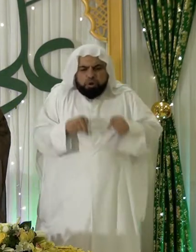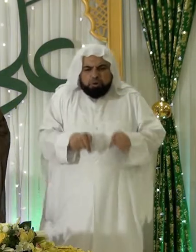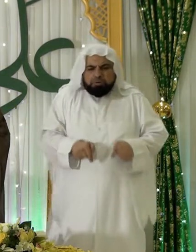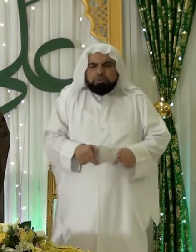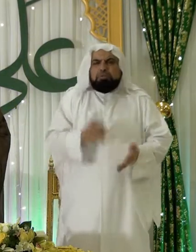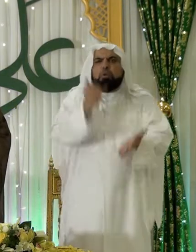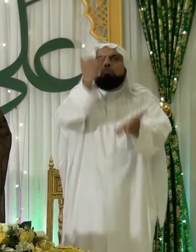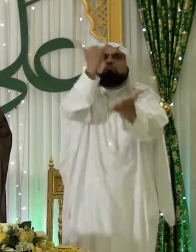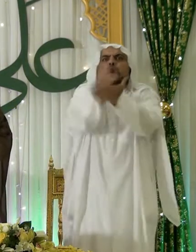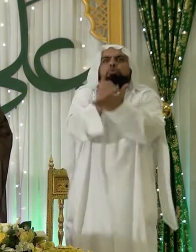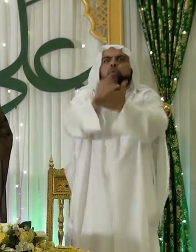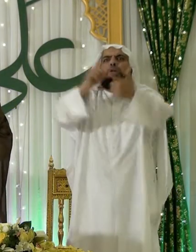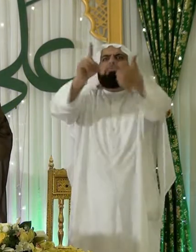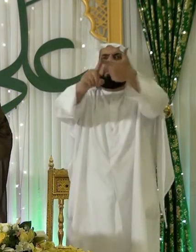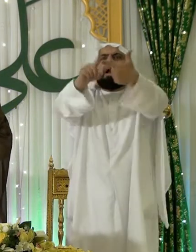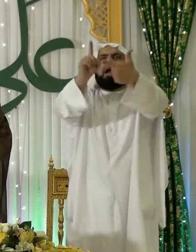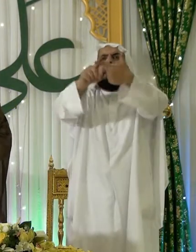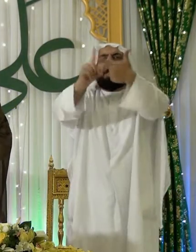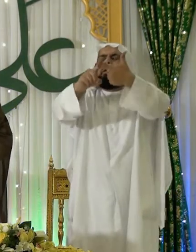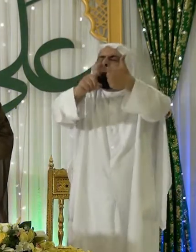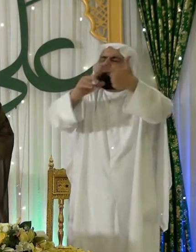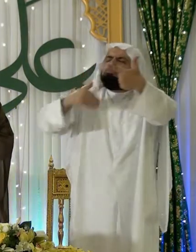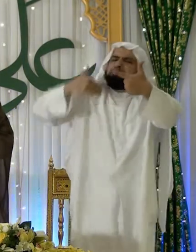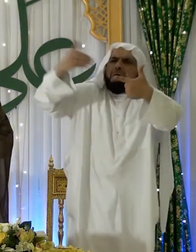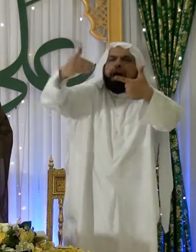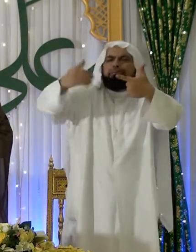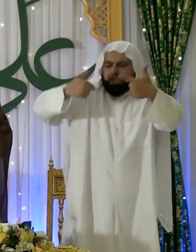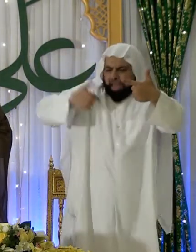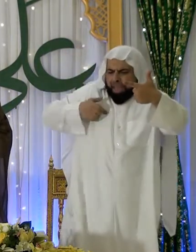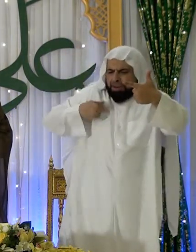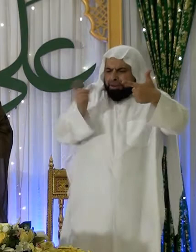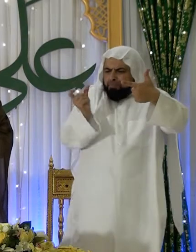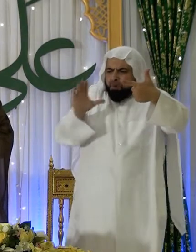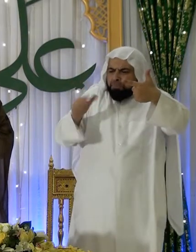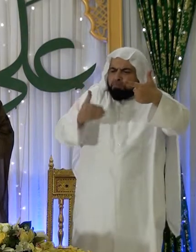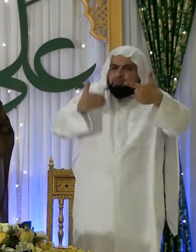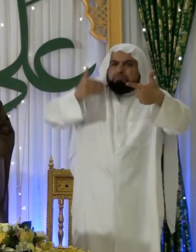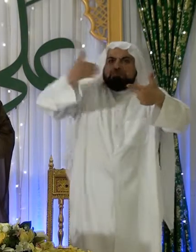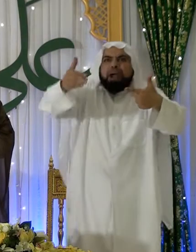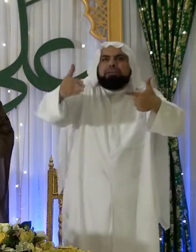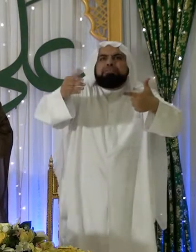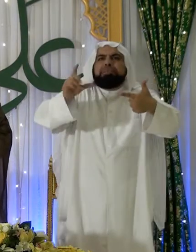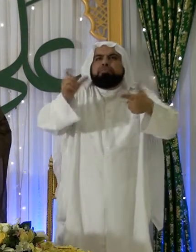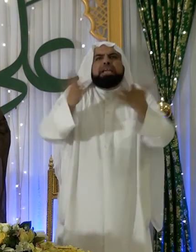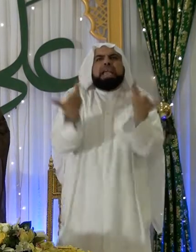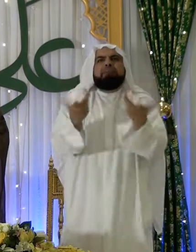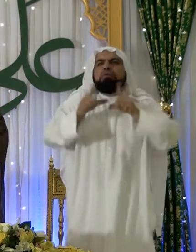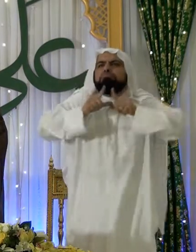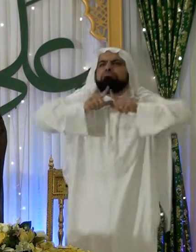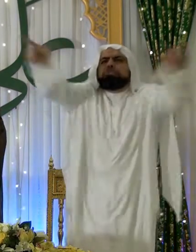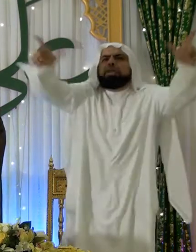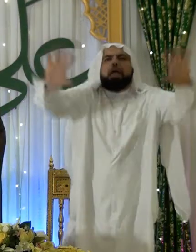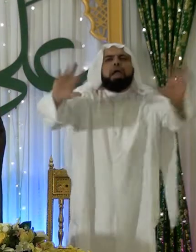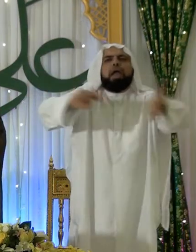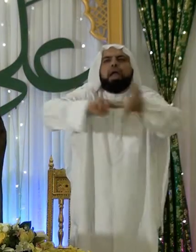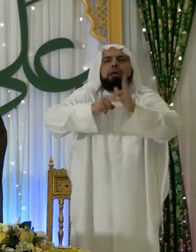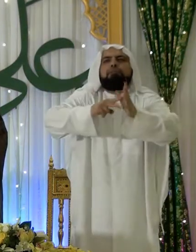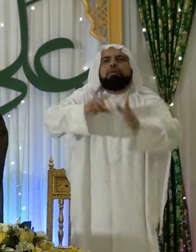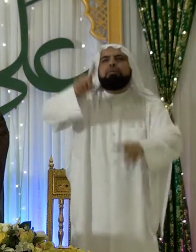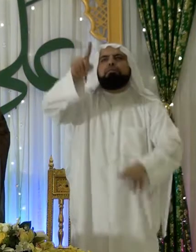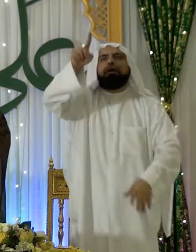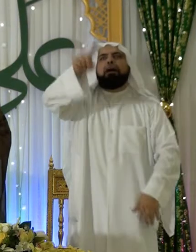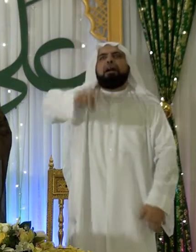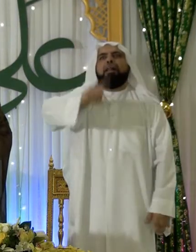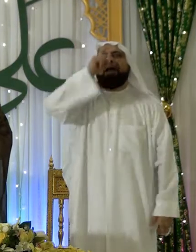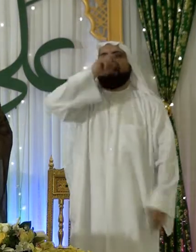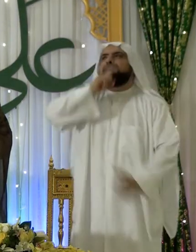ويكون حجة على الخلق من بعده. جاء اليوم الذي ينصب